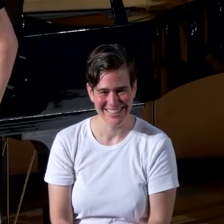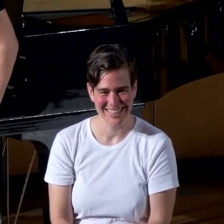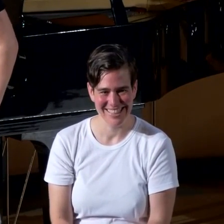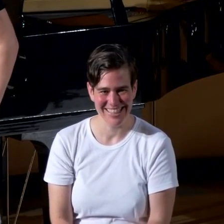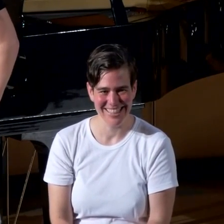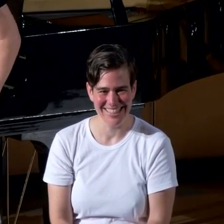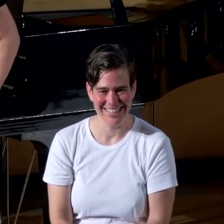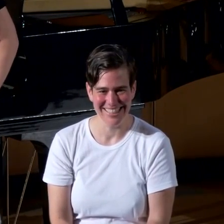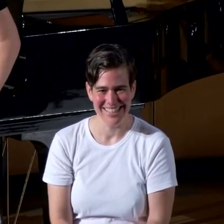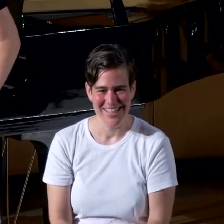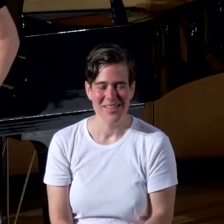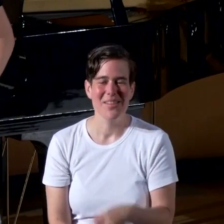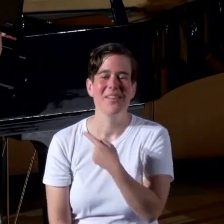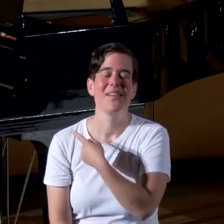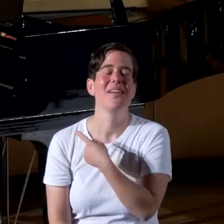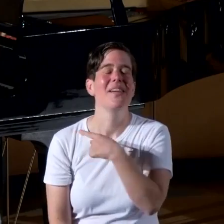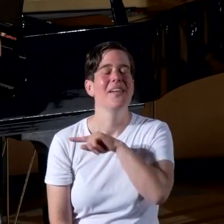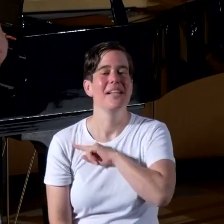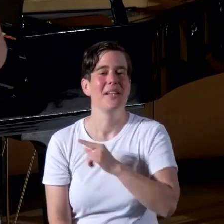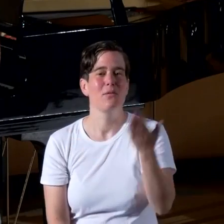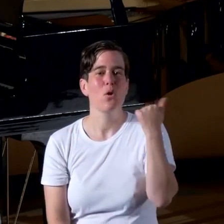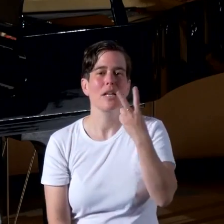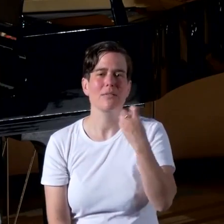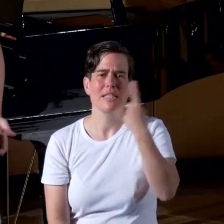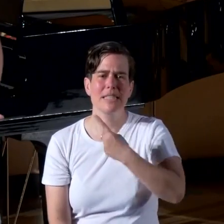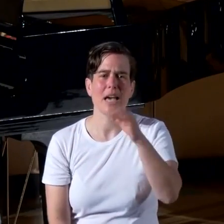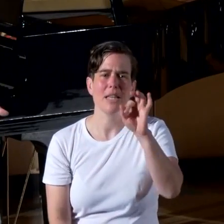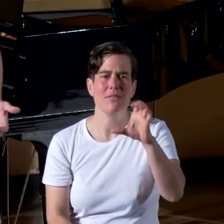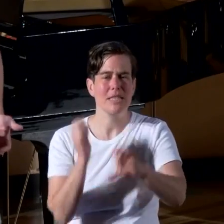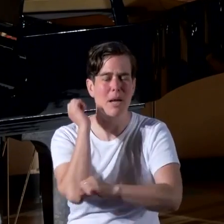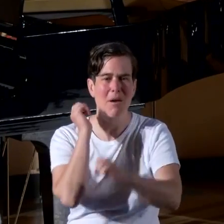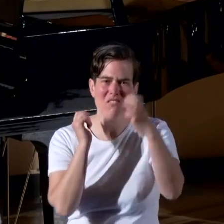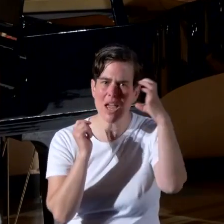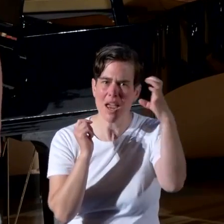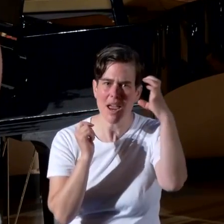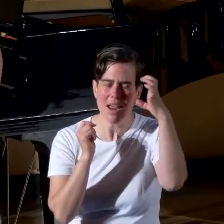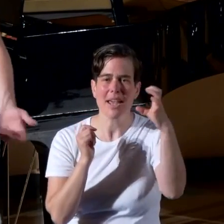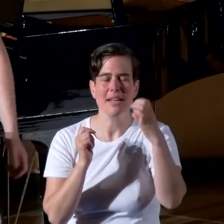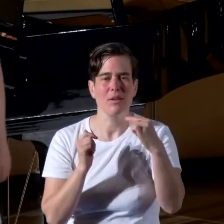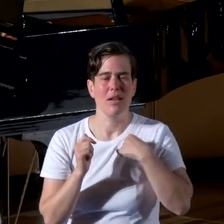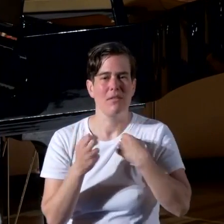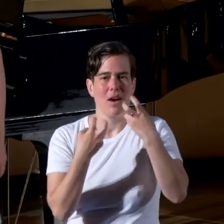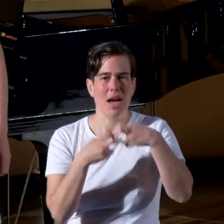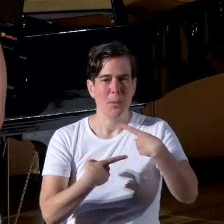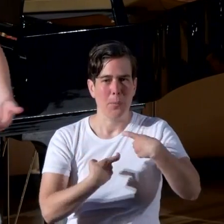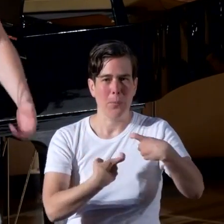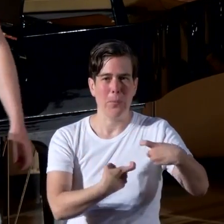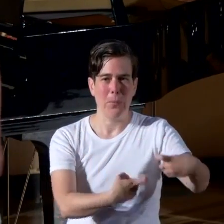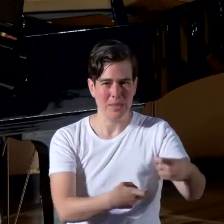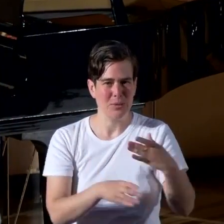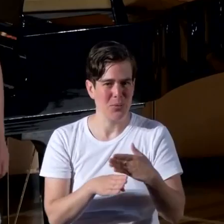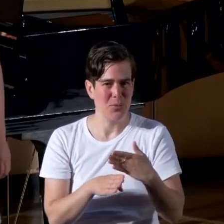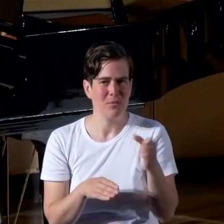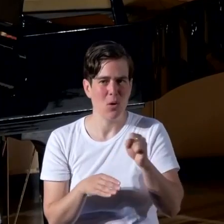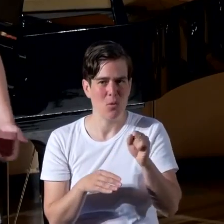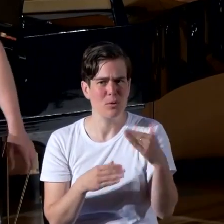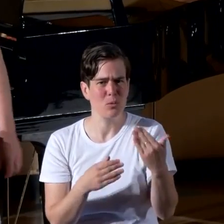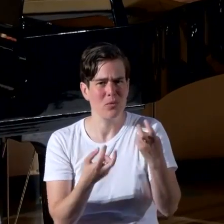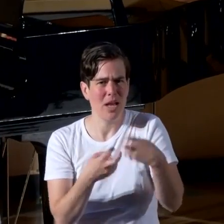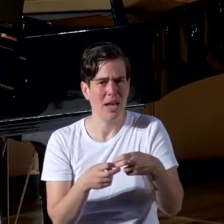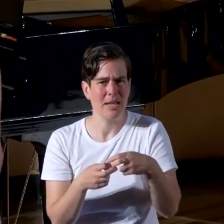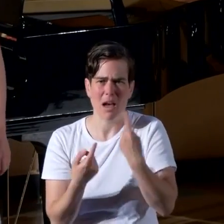als ich vor 20 Jahren Fan des FC St. Pauli geworden bin, übte dieser Verein natürlich eine magische Anziehungskraft auf mich aus, weil er tatsächlich